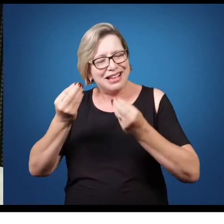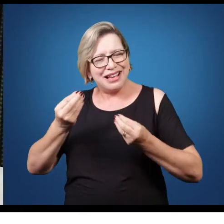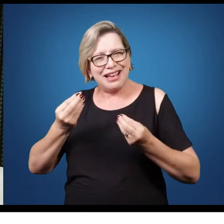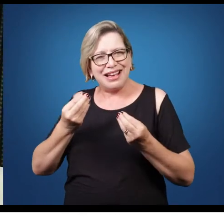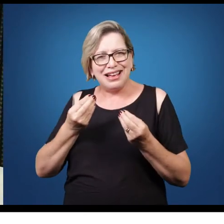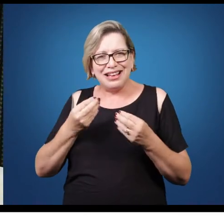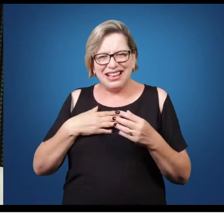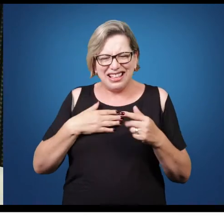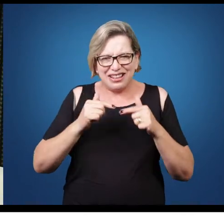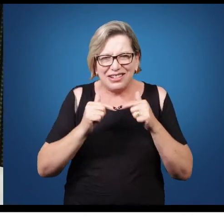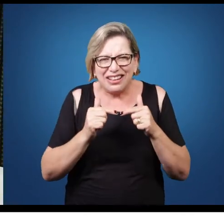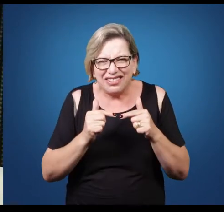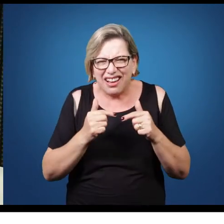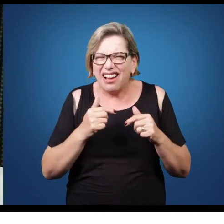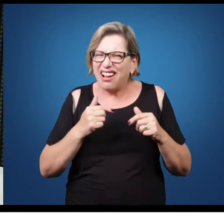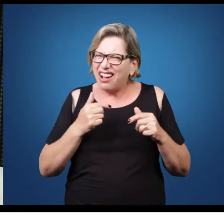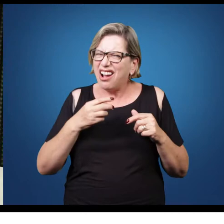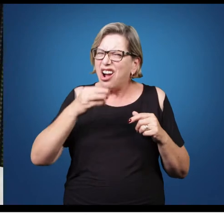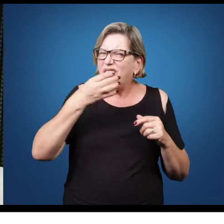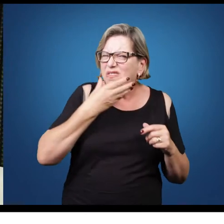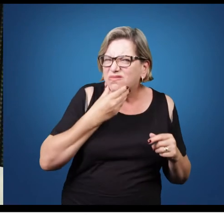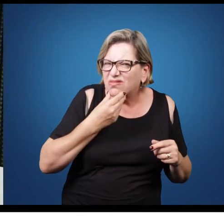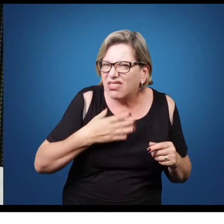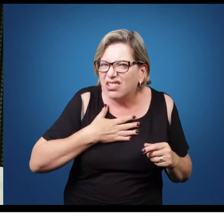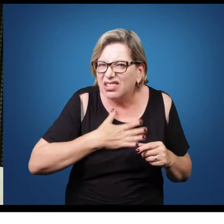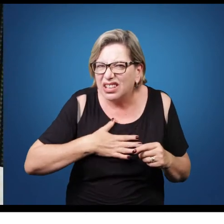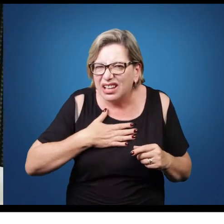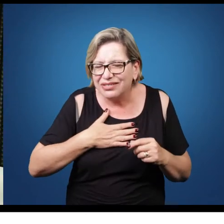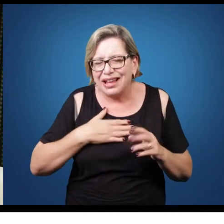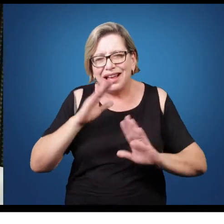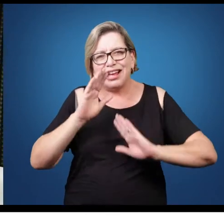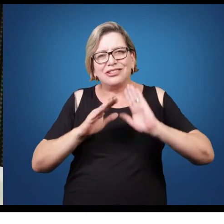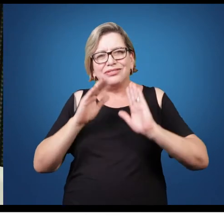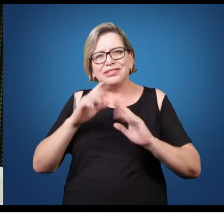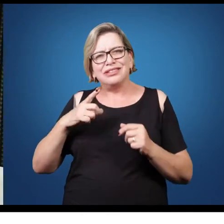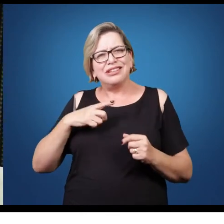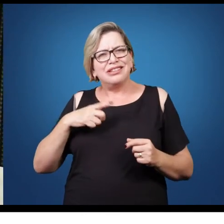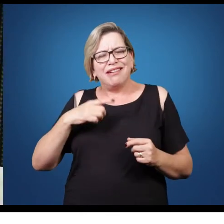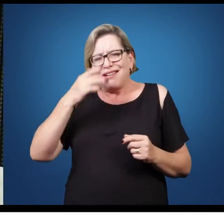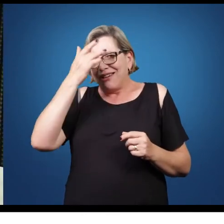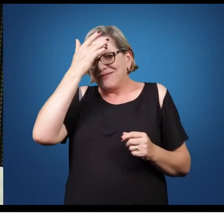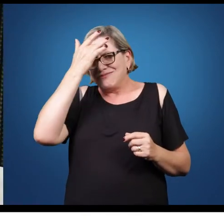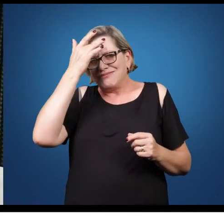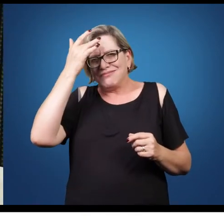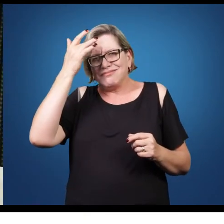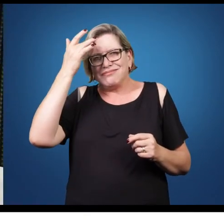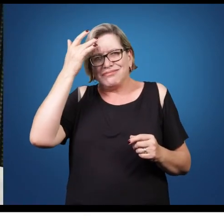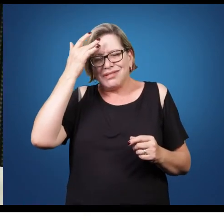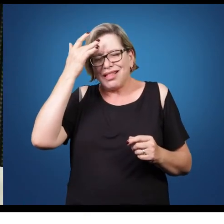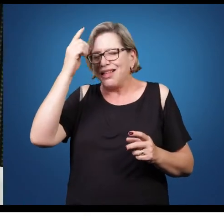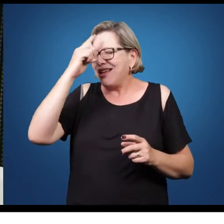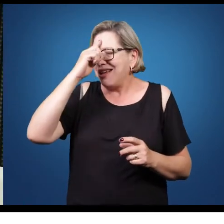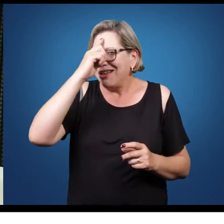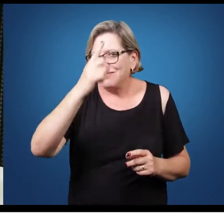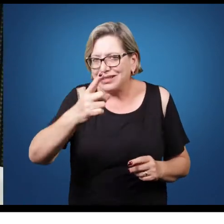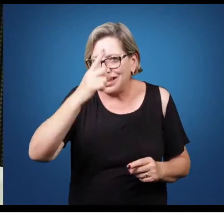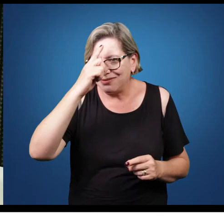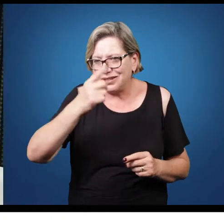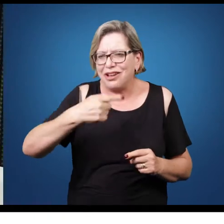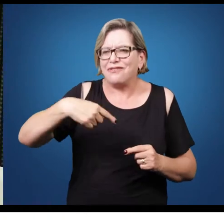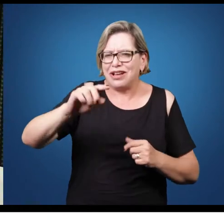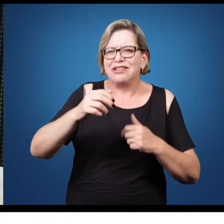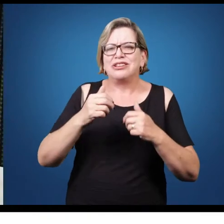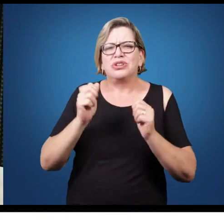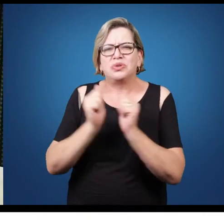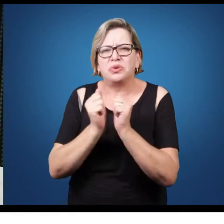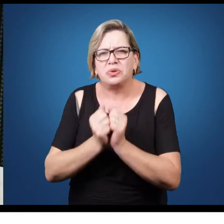hayden era servo da corte desesperados e tinha um nobre babaca e mandava e desmandava compõem